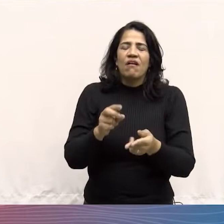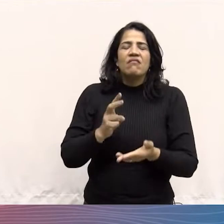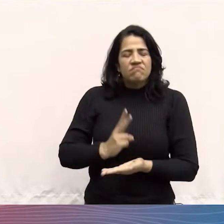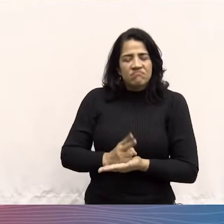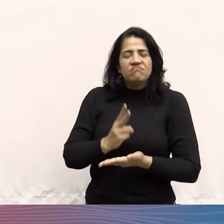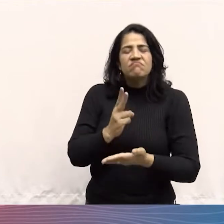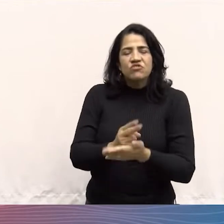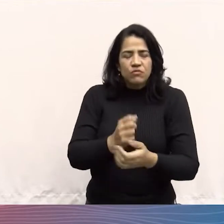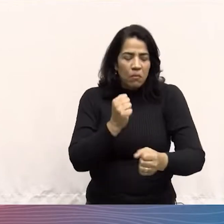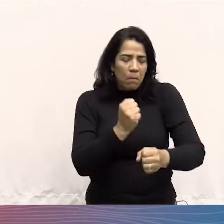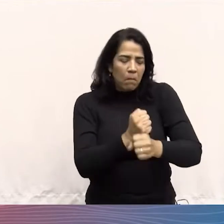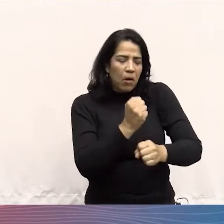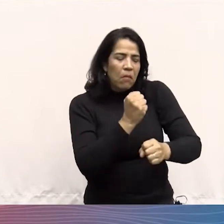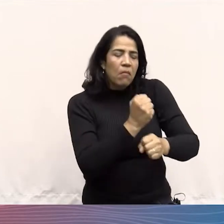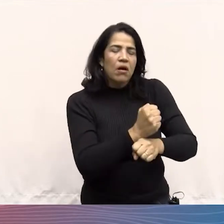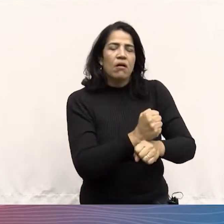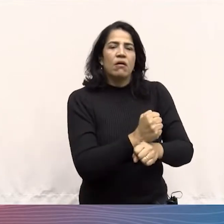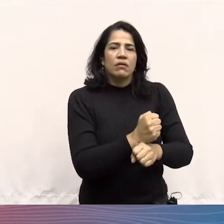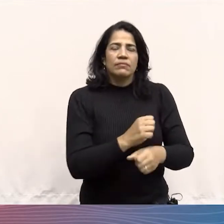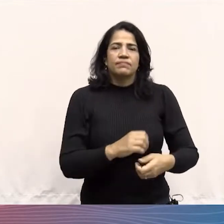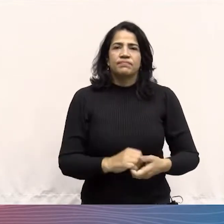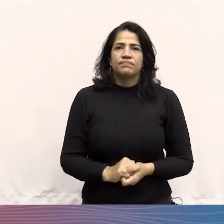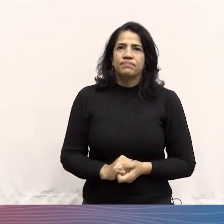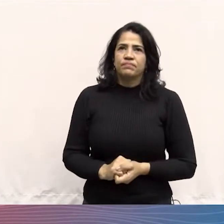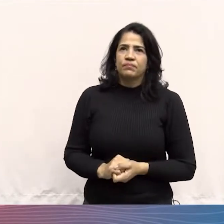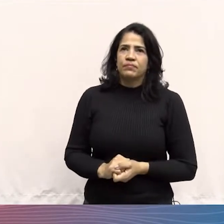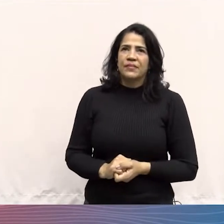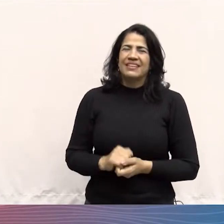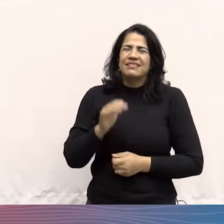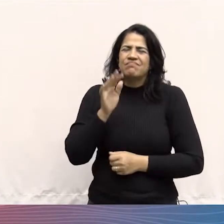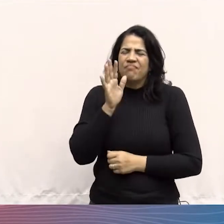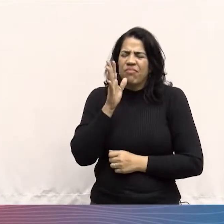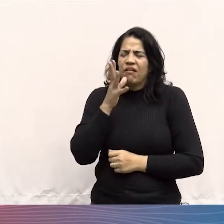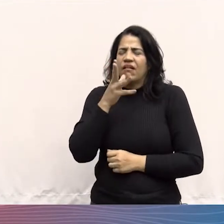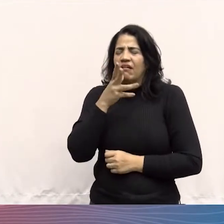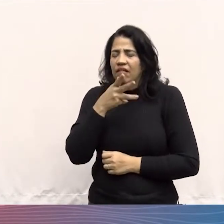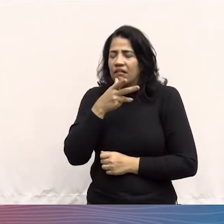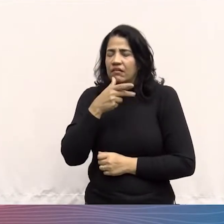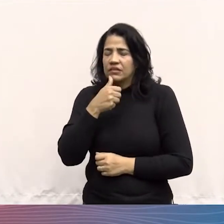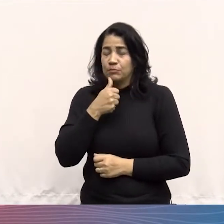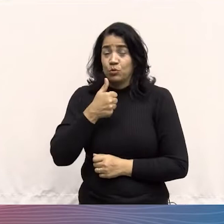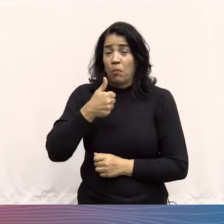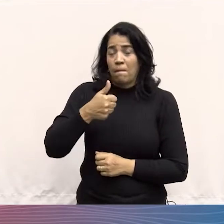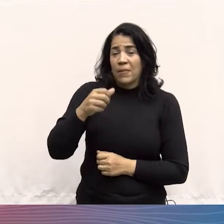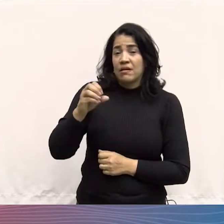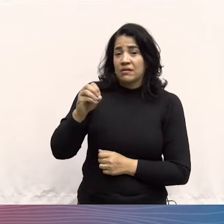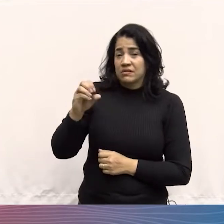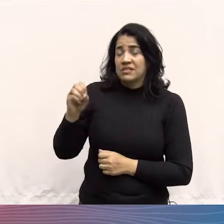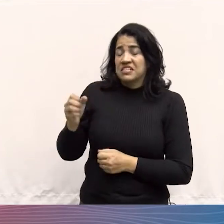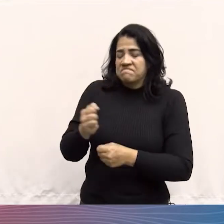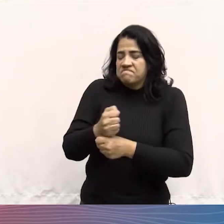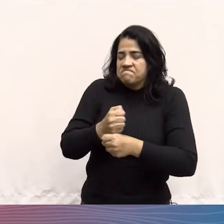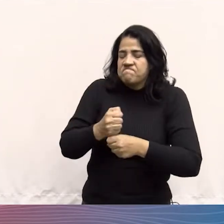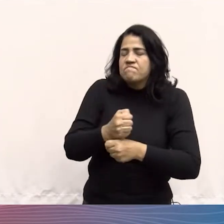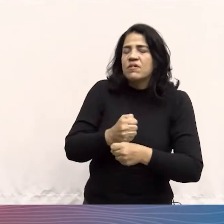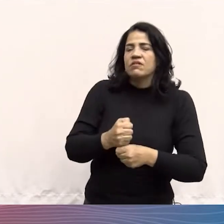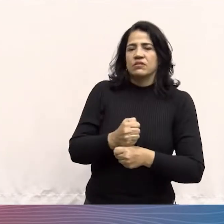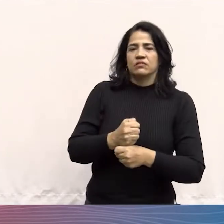torno de 100 anos. Nós desistimos fácil, né? mas Noé não